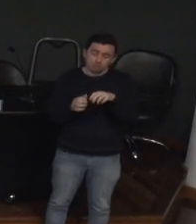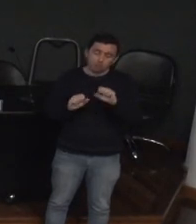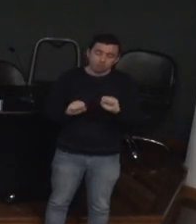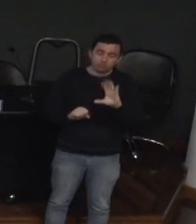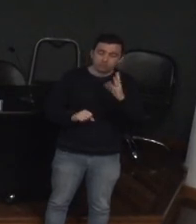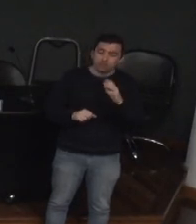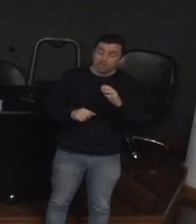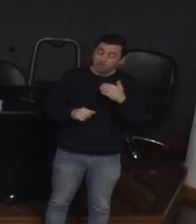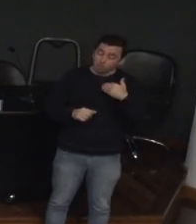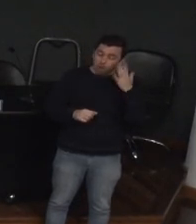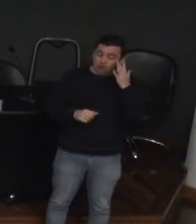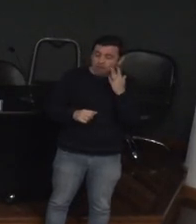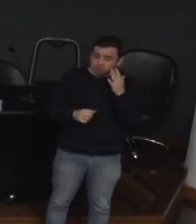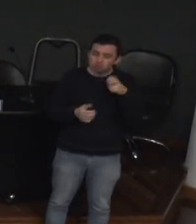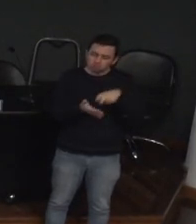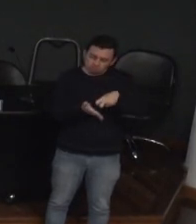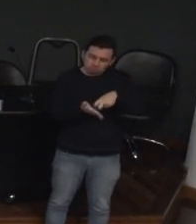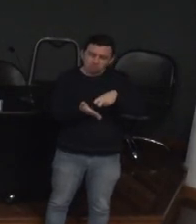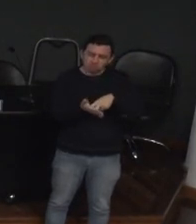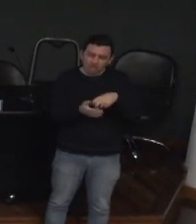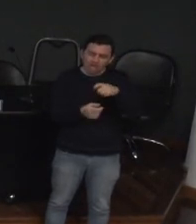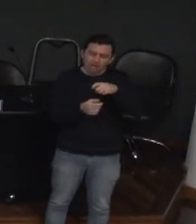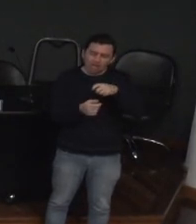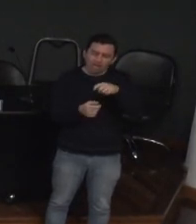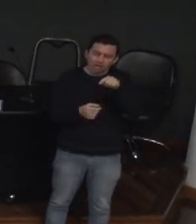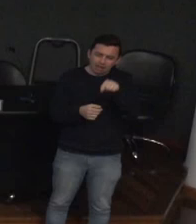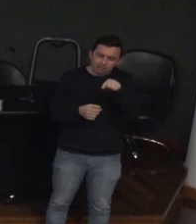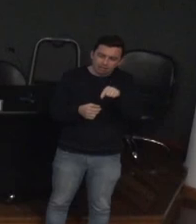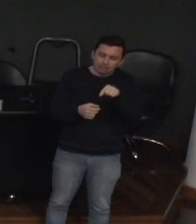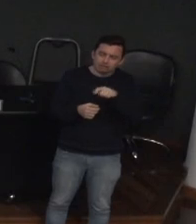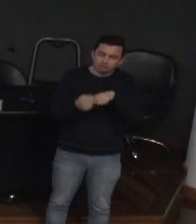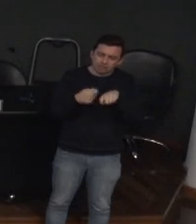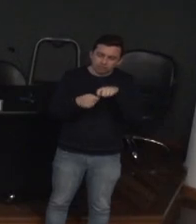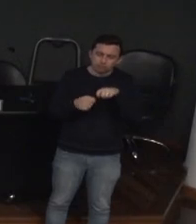sanção administrativa está de bom tamanho, né, para determinar o impacto.